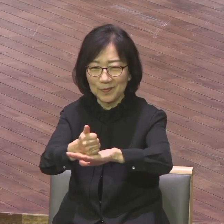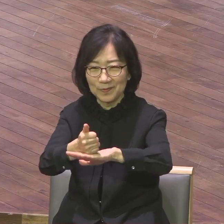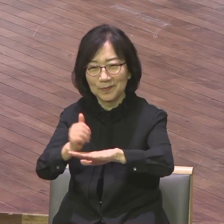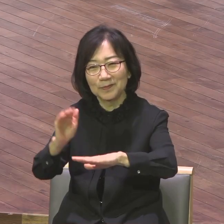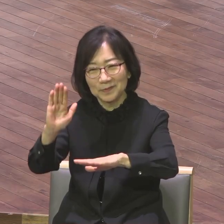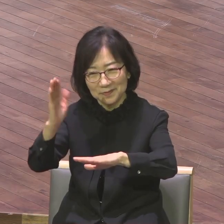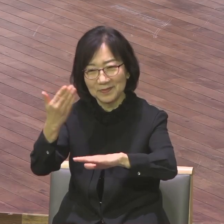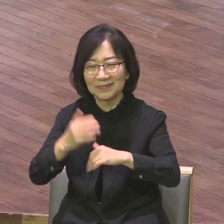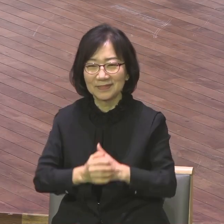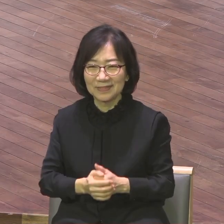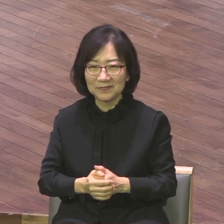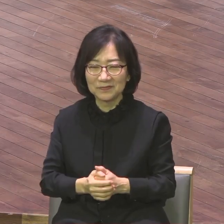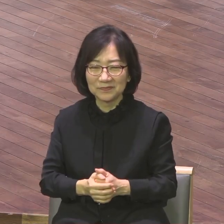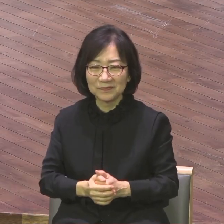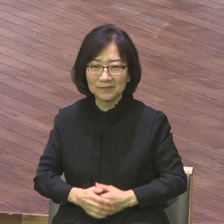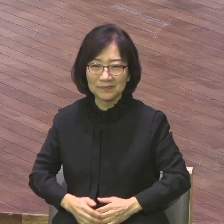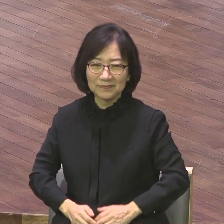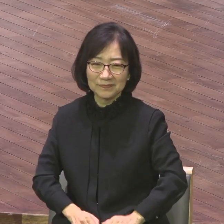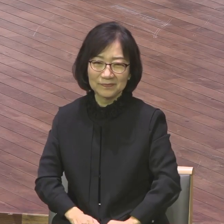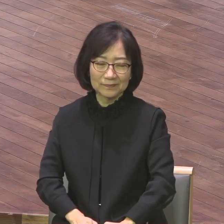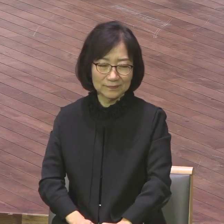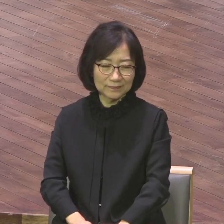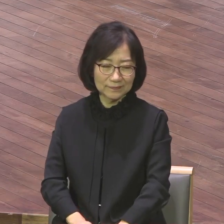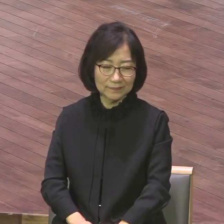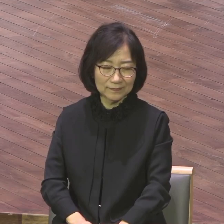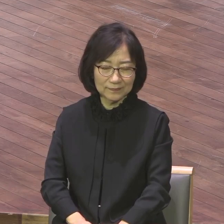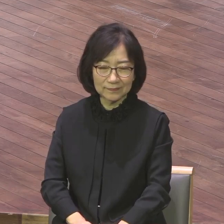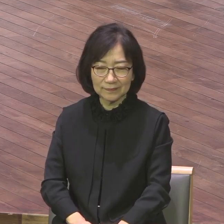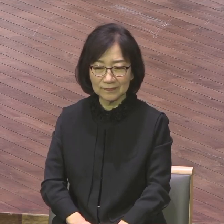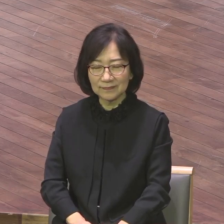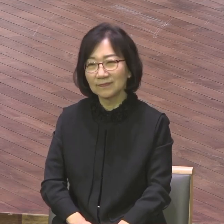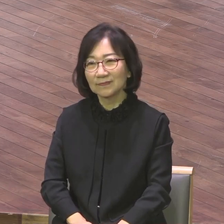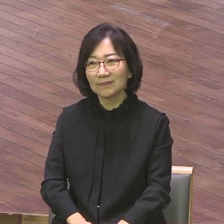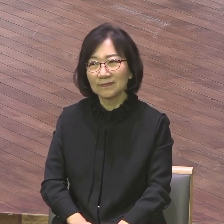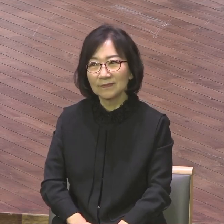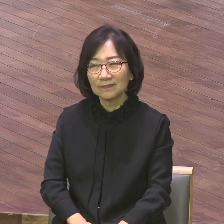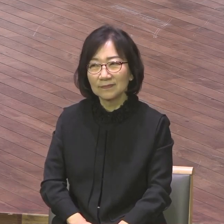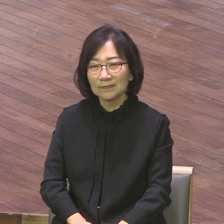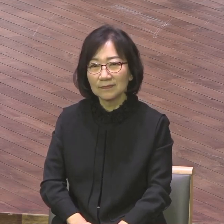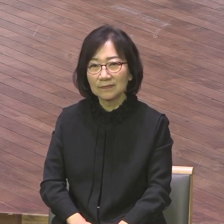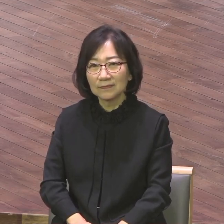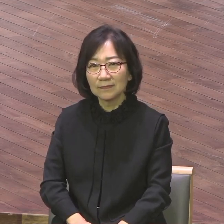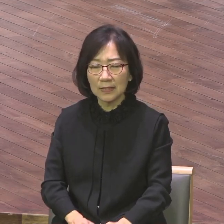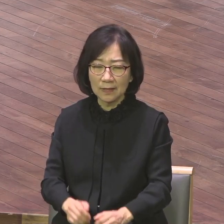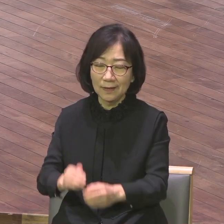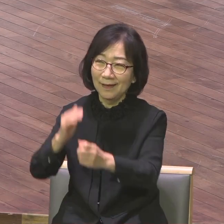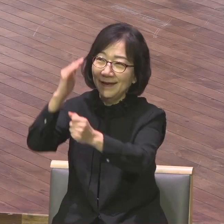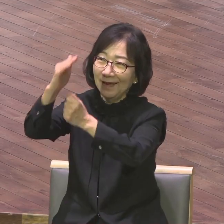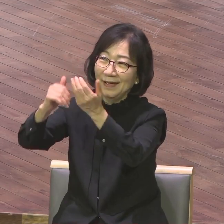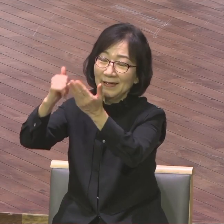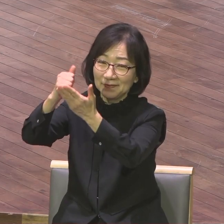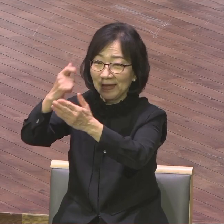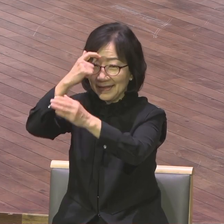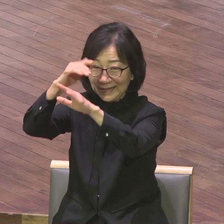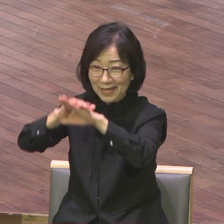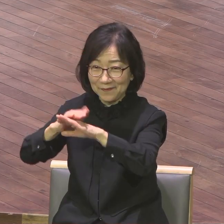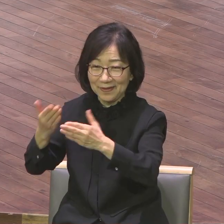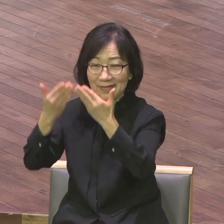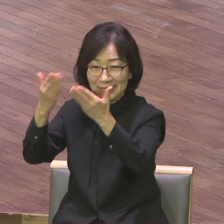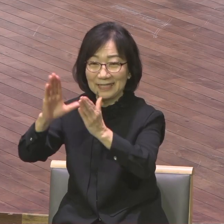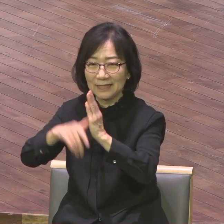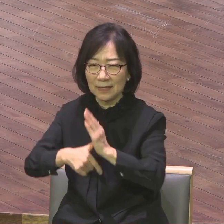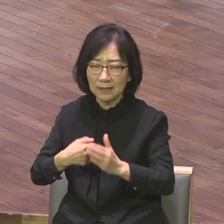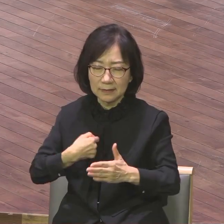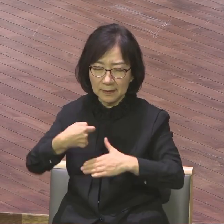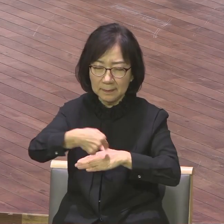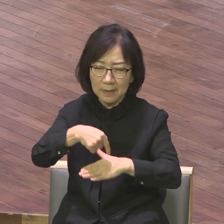내 중심에 대해서 하나님 앞에 드려진 예배가, 내 중심으로 드려진 예배가 하나님